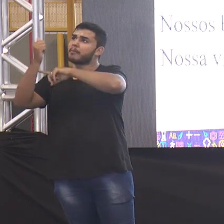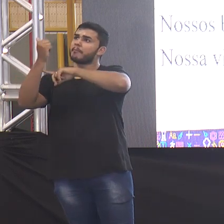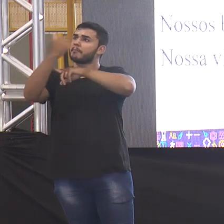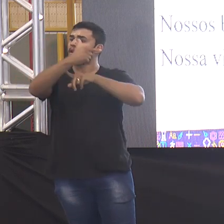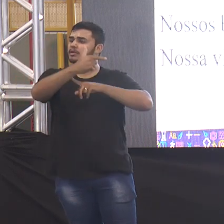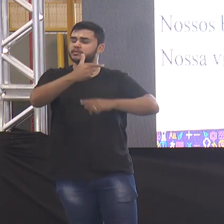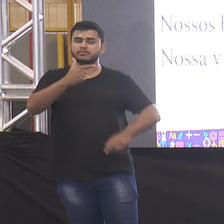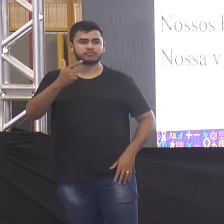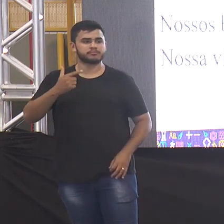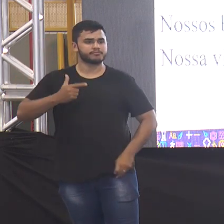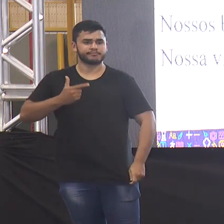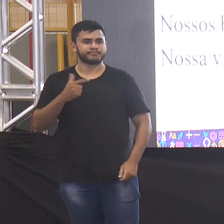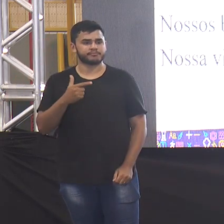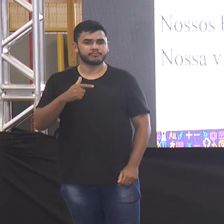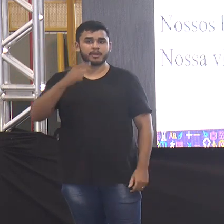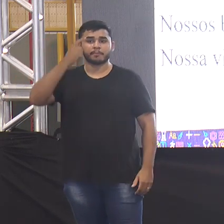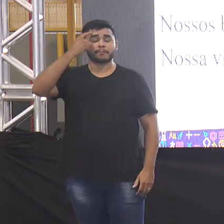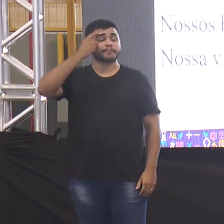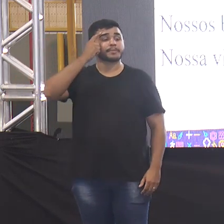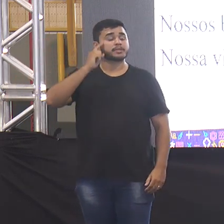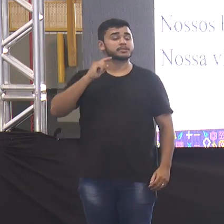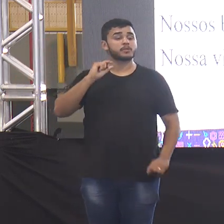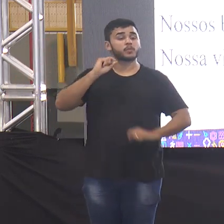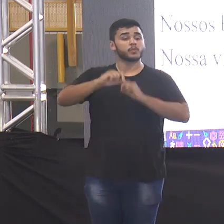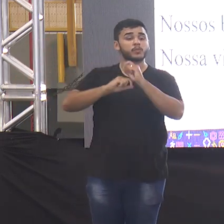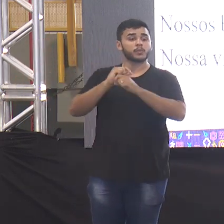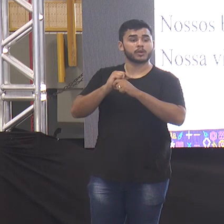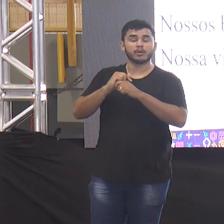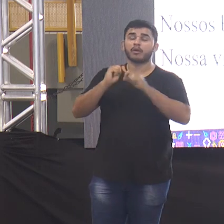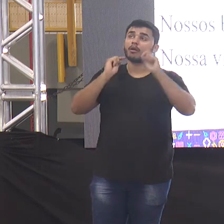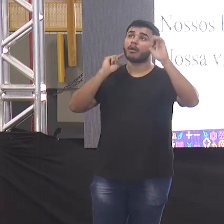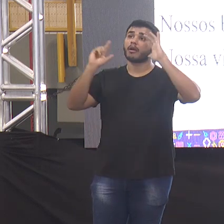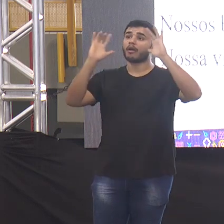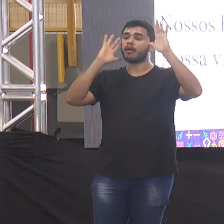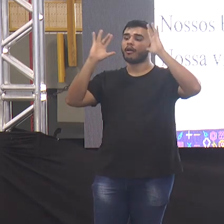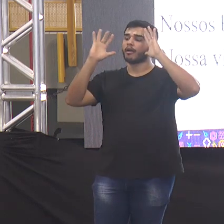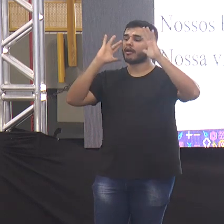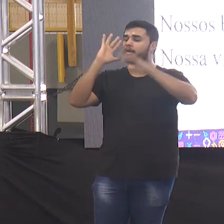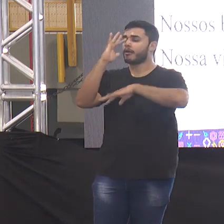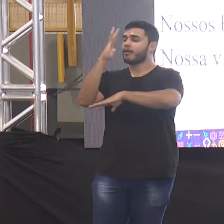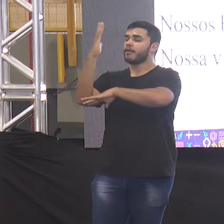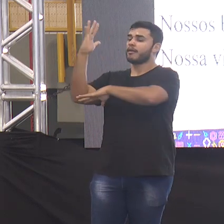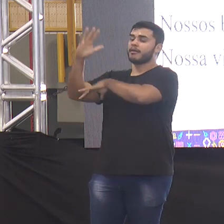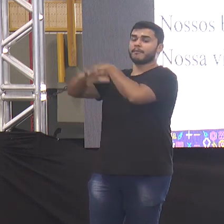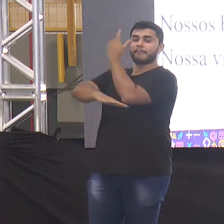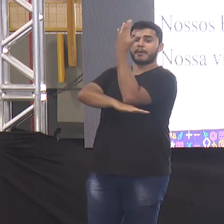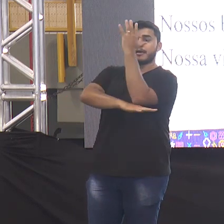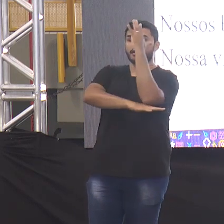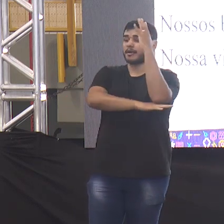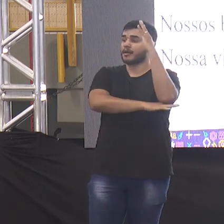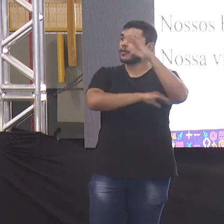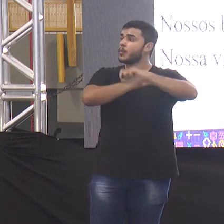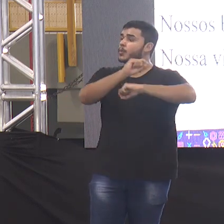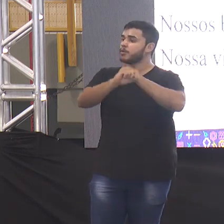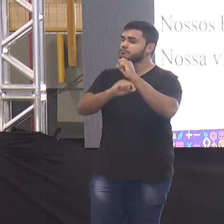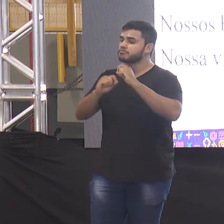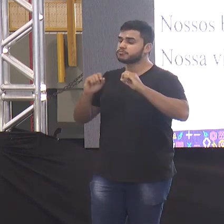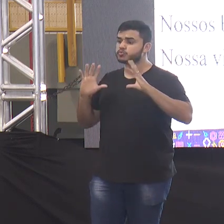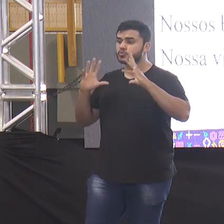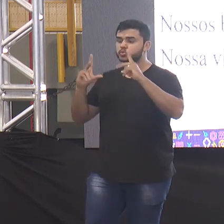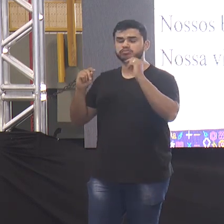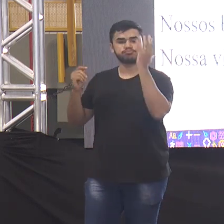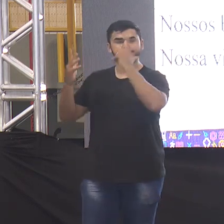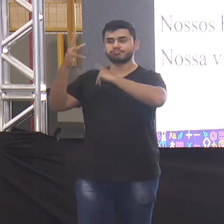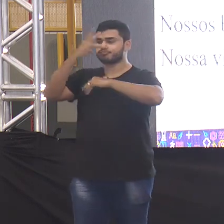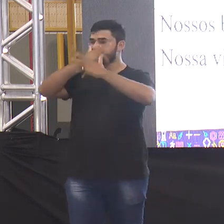É claro que isso é fruto da idealização. Ele idealiza a natureza, para através da